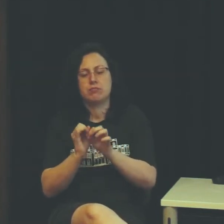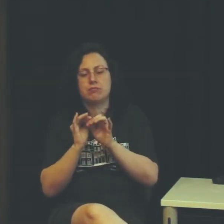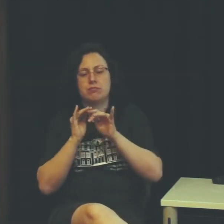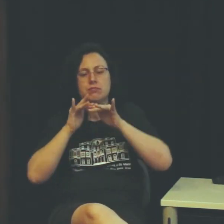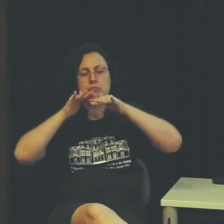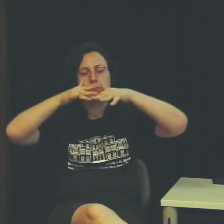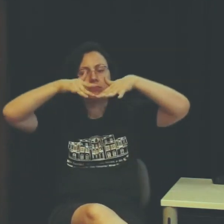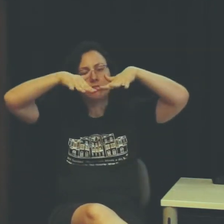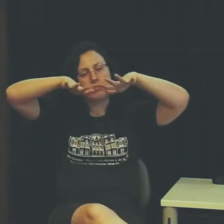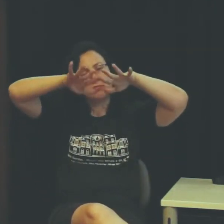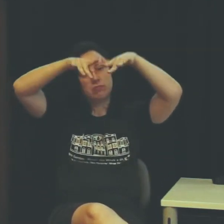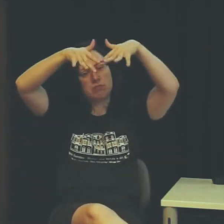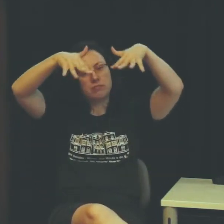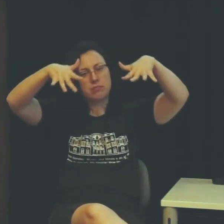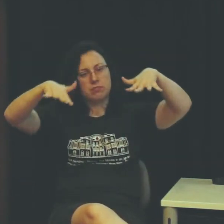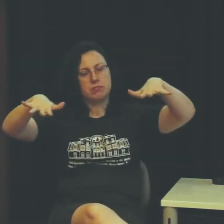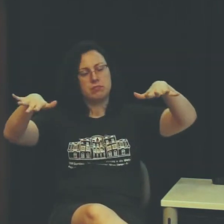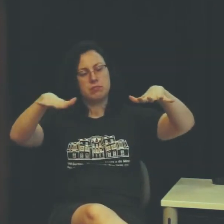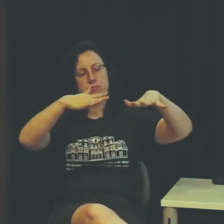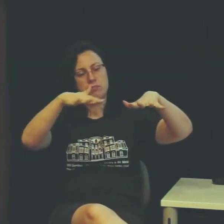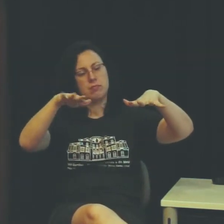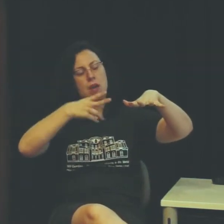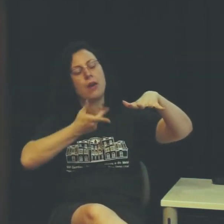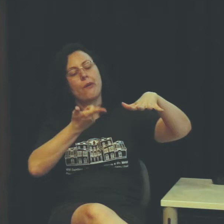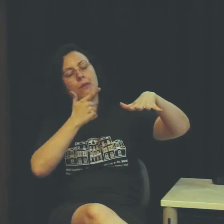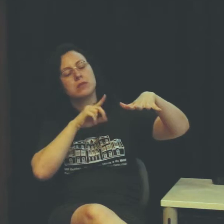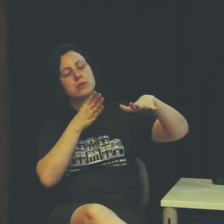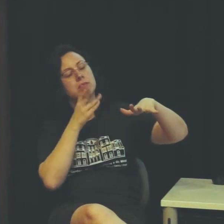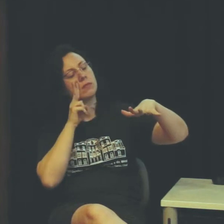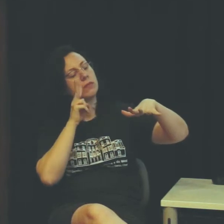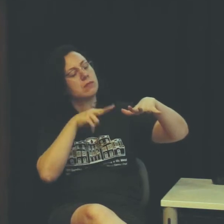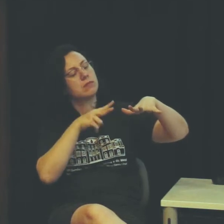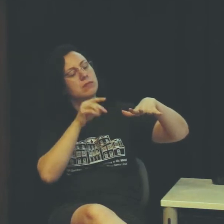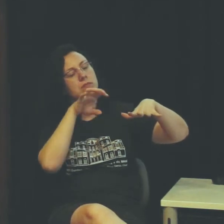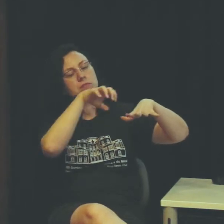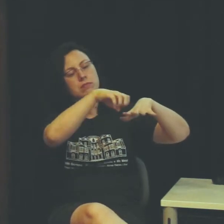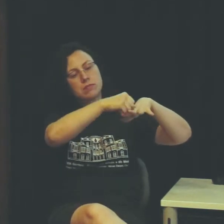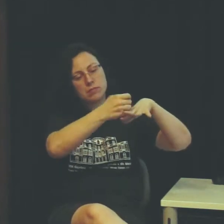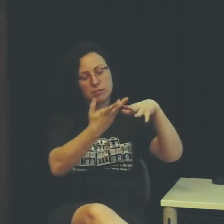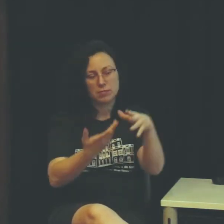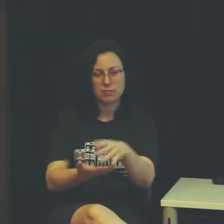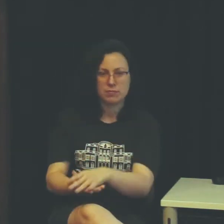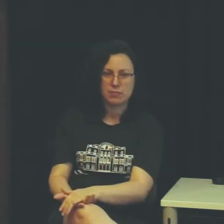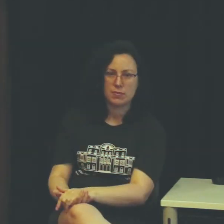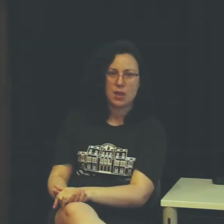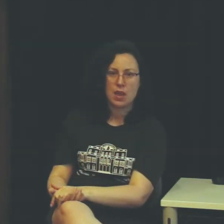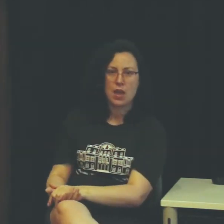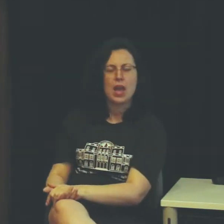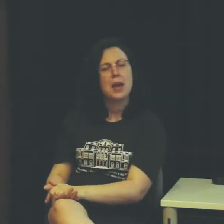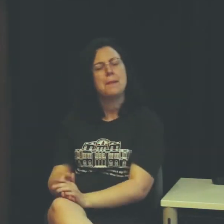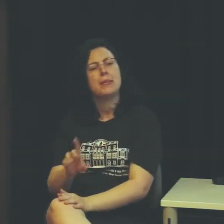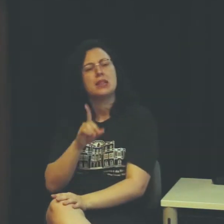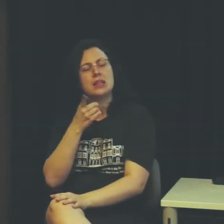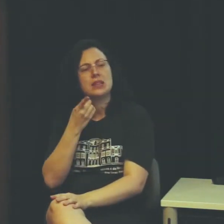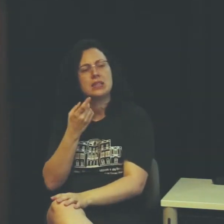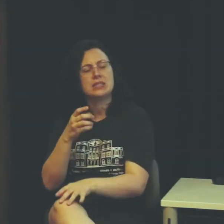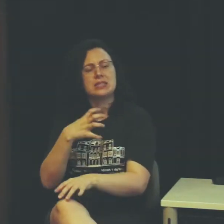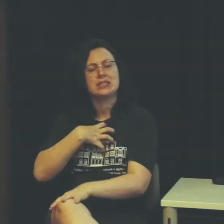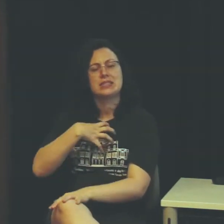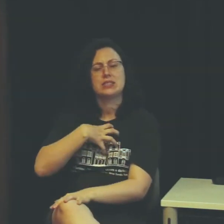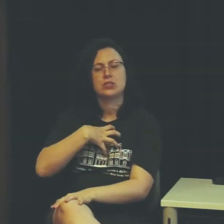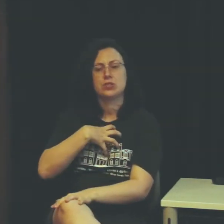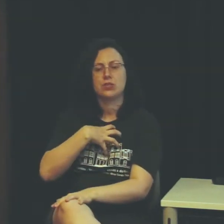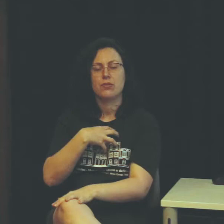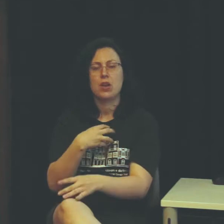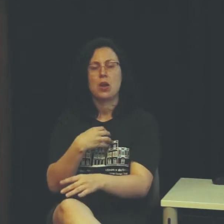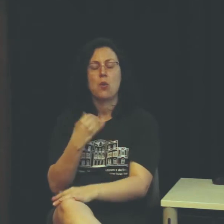homem então consegue ter acesso aos mesmos. E para a gente ter uma ideia, em termos acadêmicos, em termos científicos, da